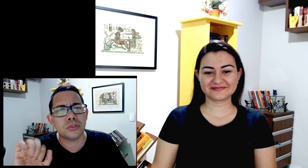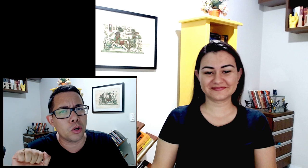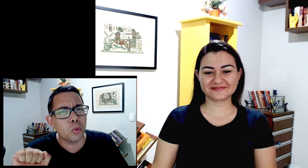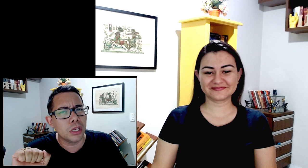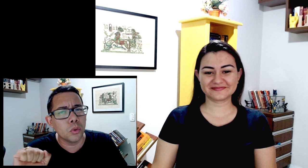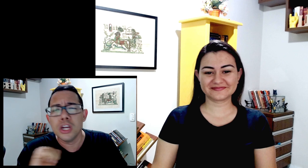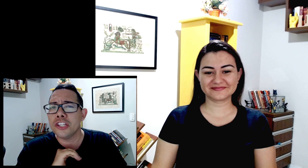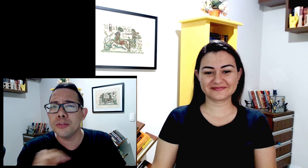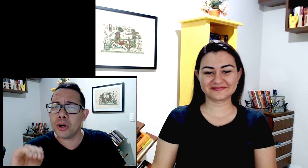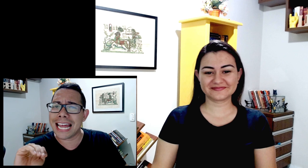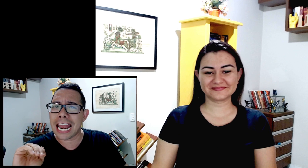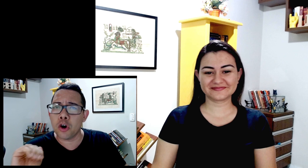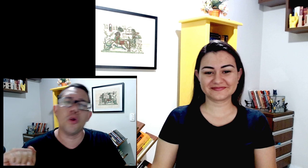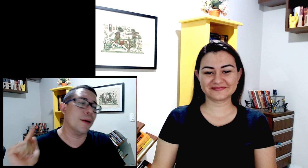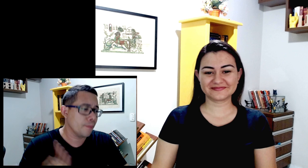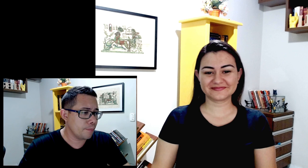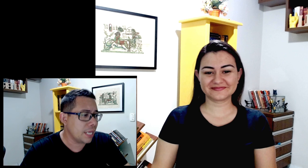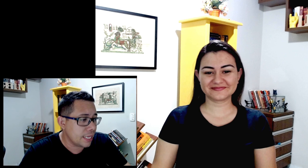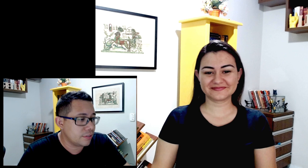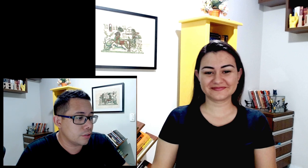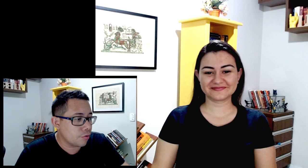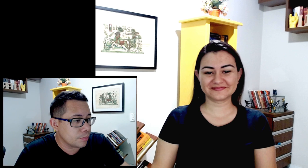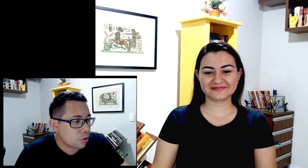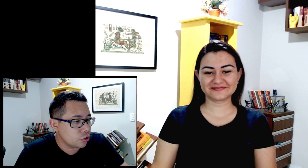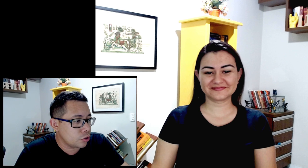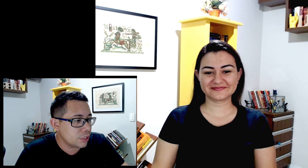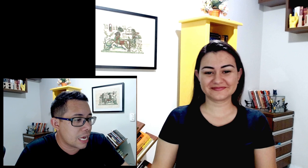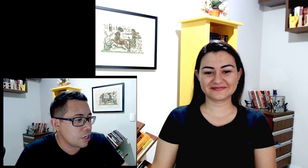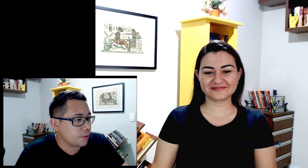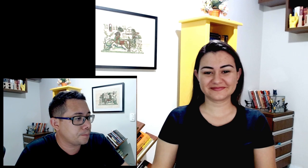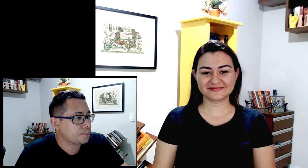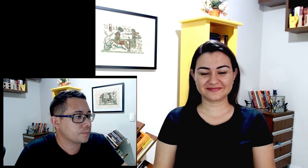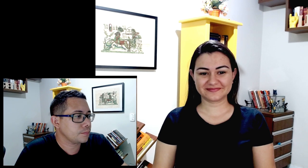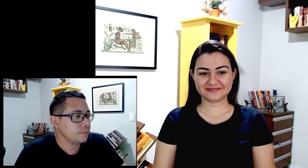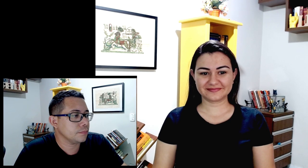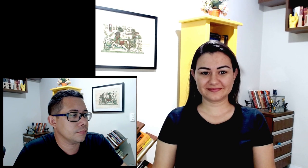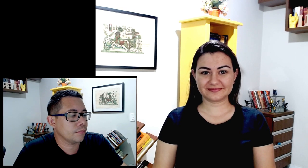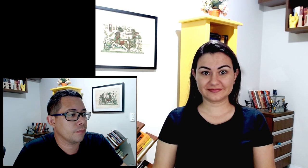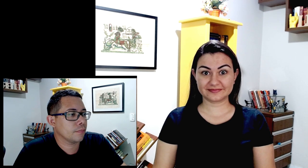fácil tranquilo de boa na lagoa Beleza então vamos dar continuidade aí ó